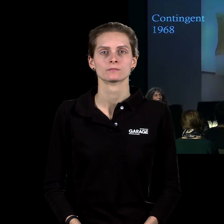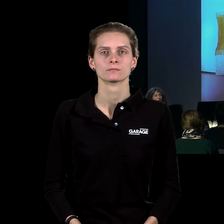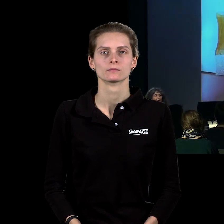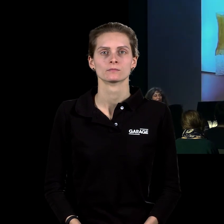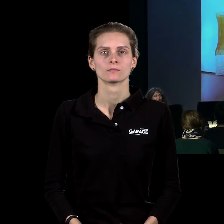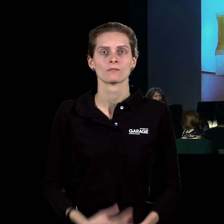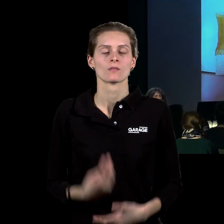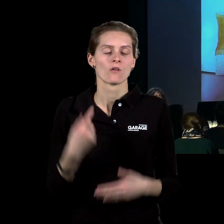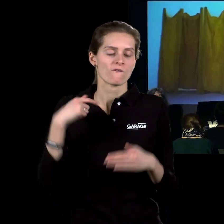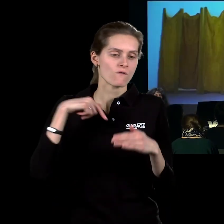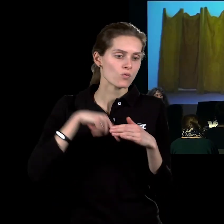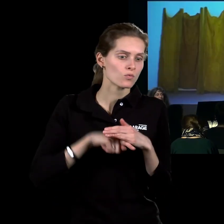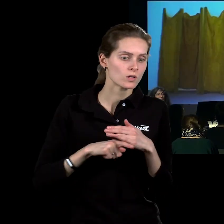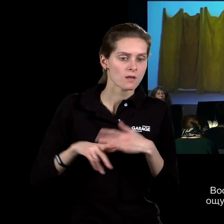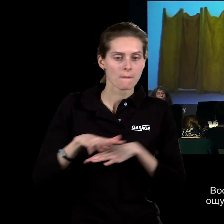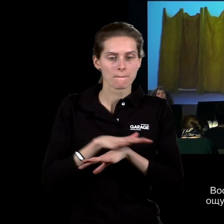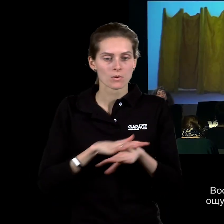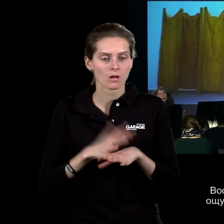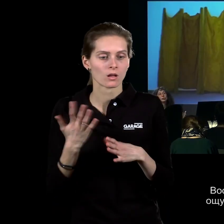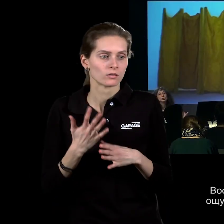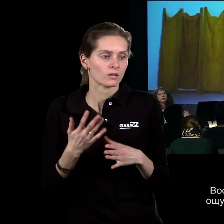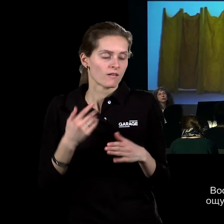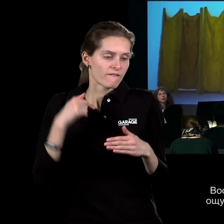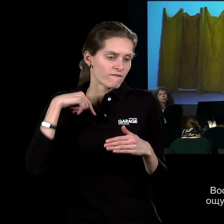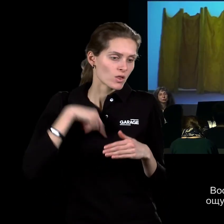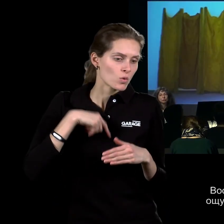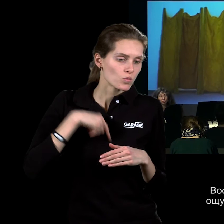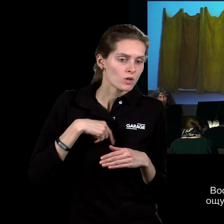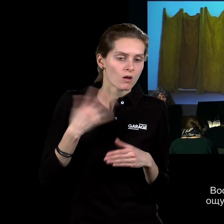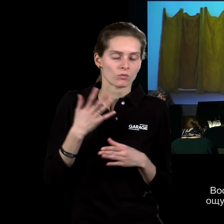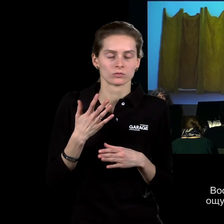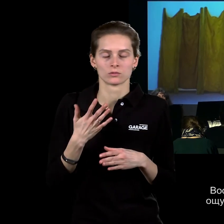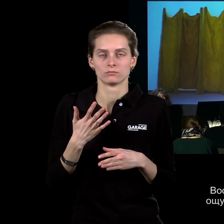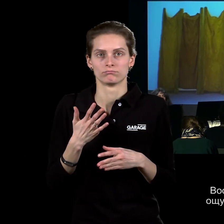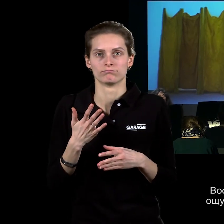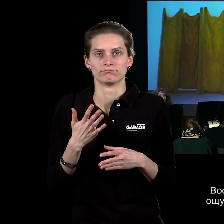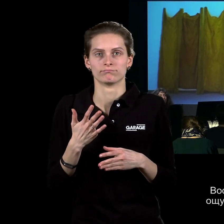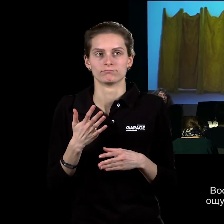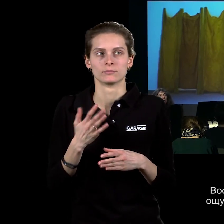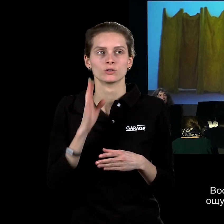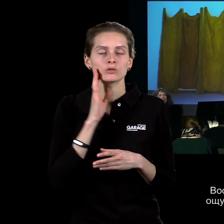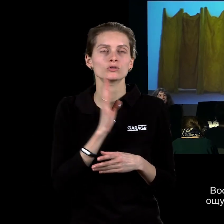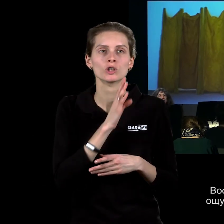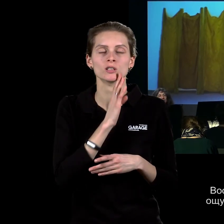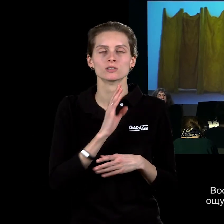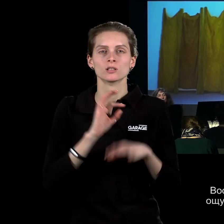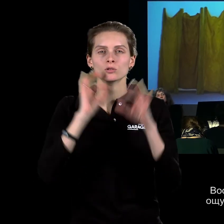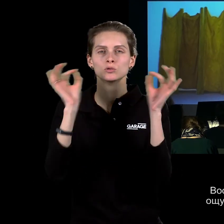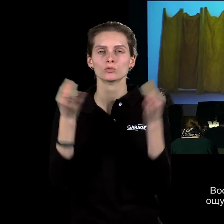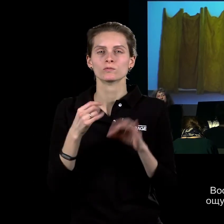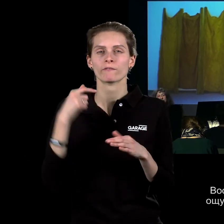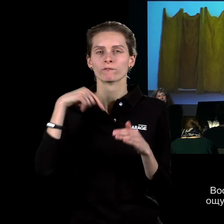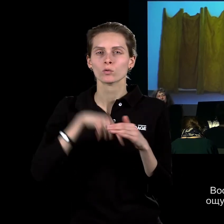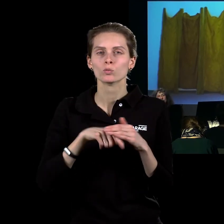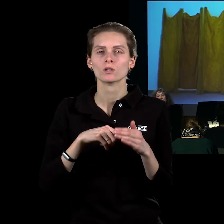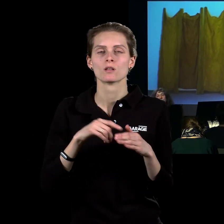в неком не внутри пространства, да, в неких внутренностях. Вообще, может быть, тоже это одно из свойств женского искусства, вот это ощущение всегда некого